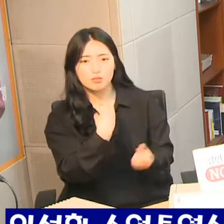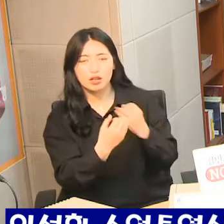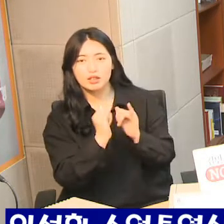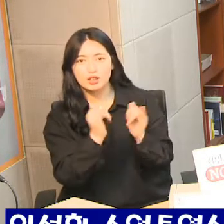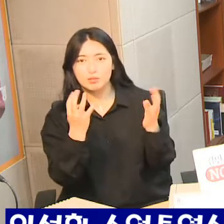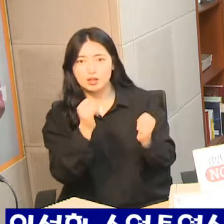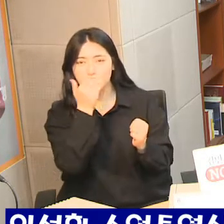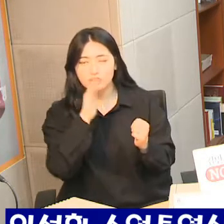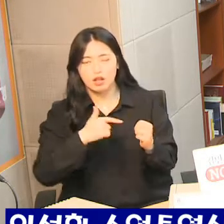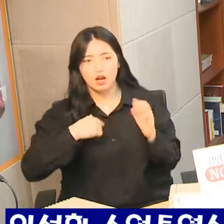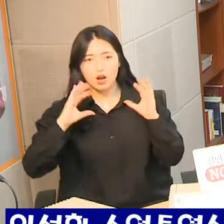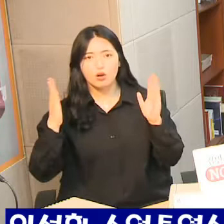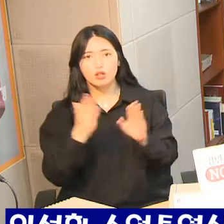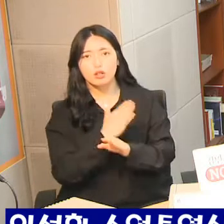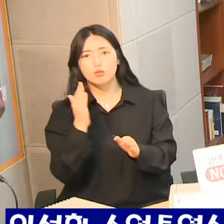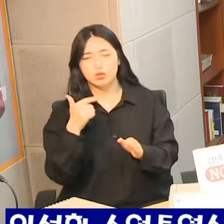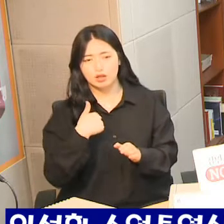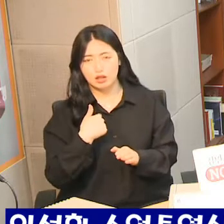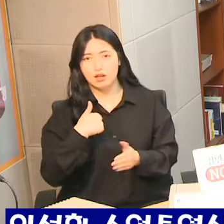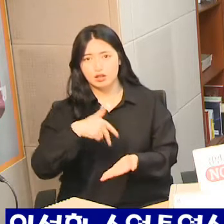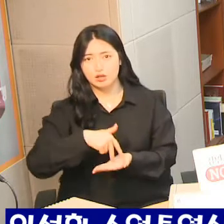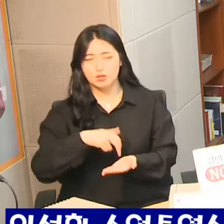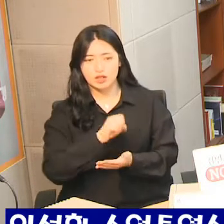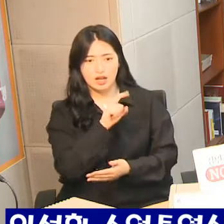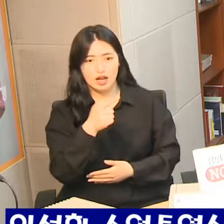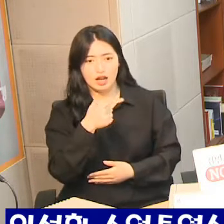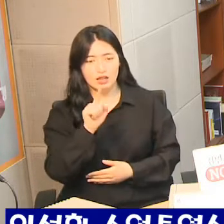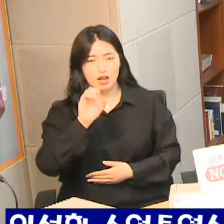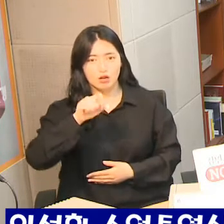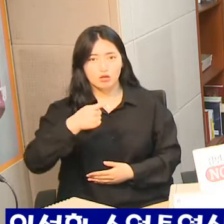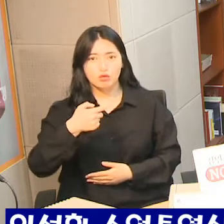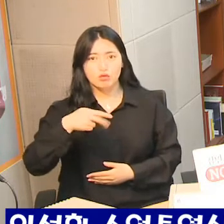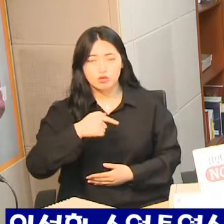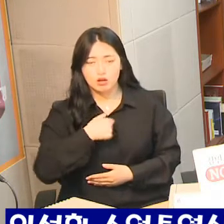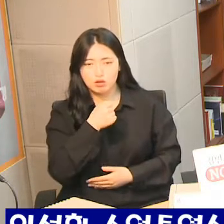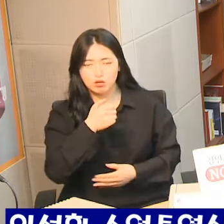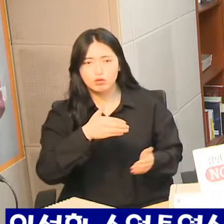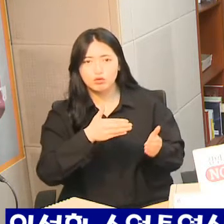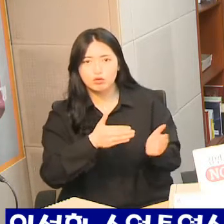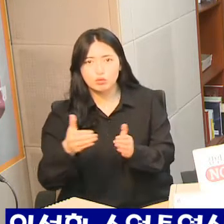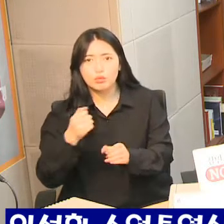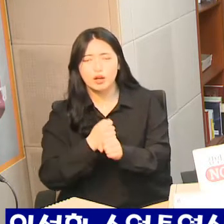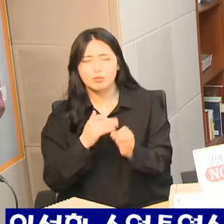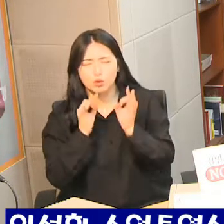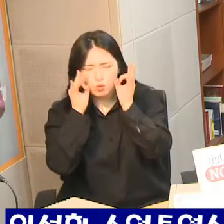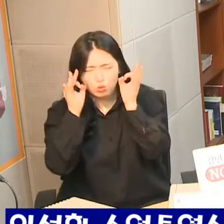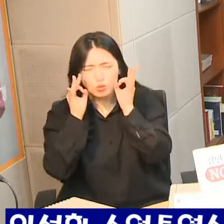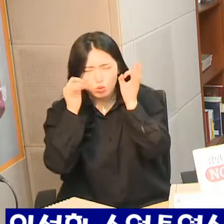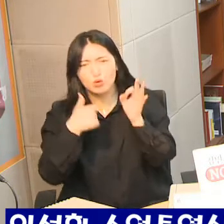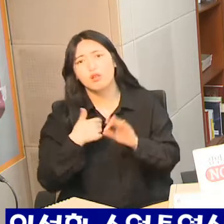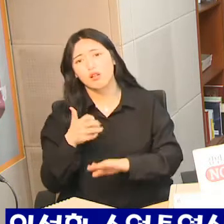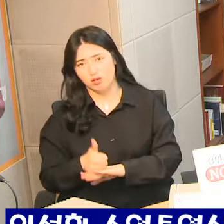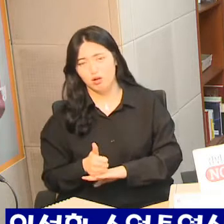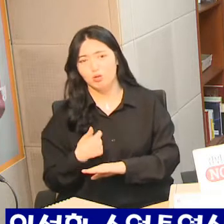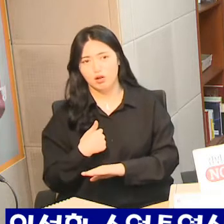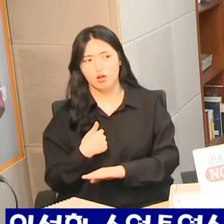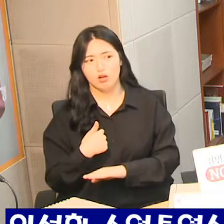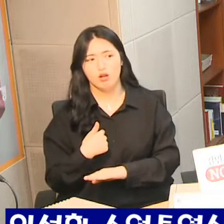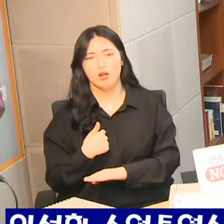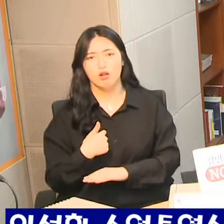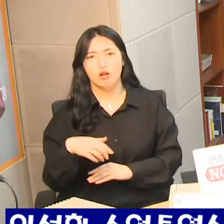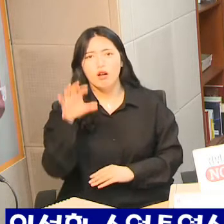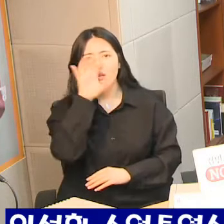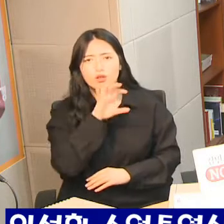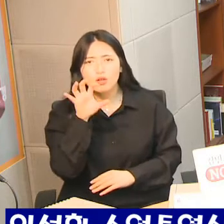계신데 제가 뭐 사실 어릴 때부터 저도 아나운서 준비하면서 이게 다 노력한 결과죠. 저희도 여러분도 될 연습을